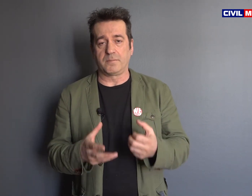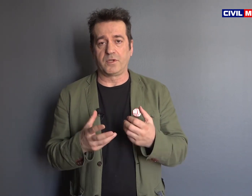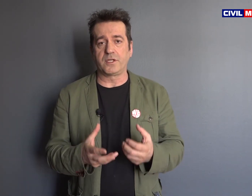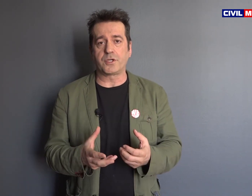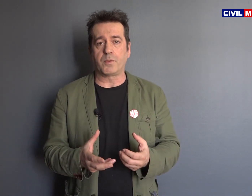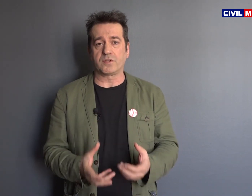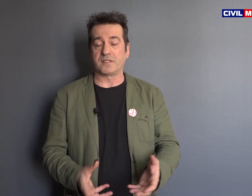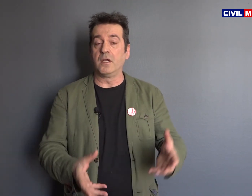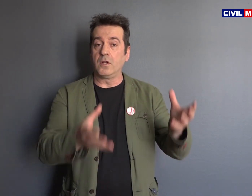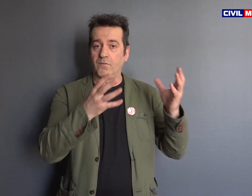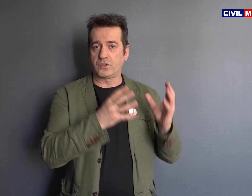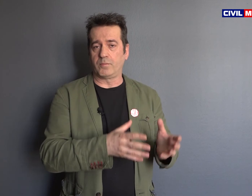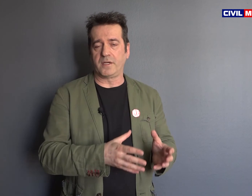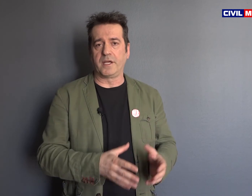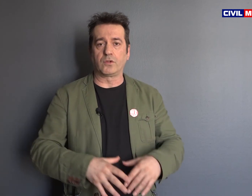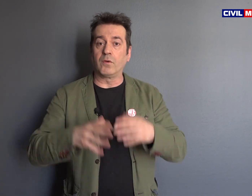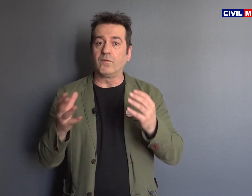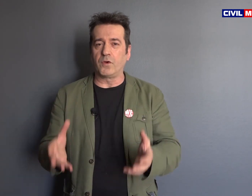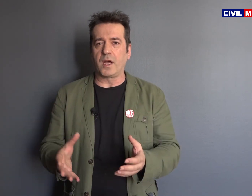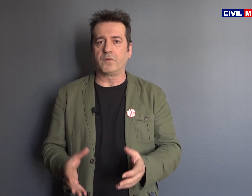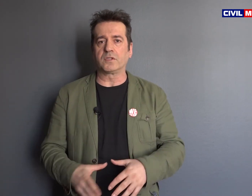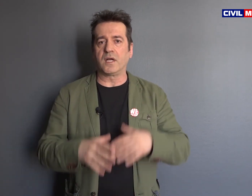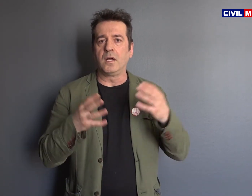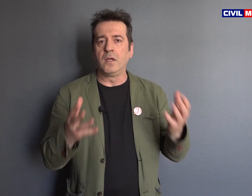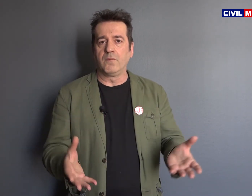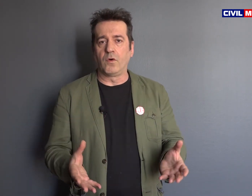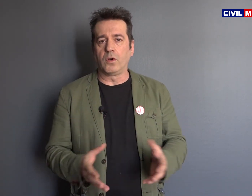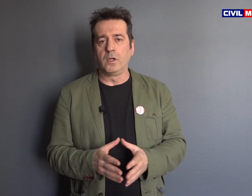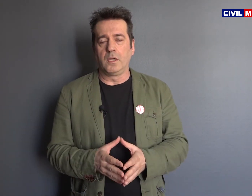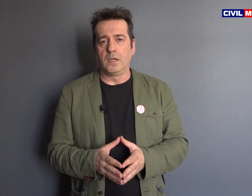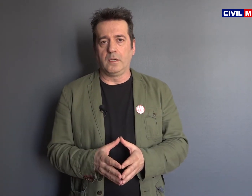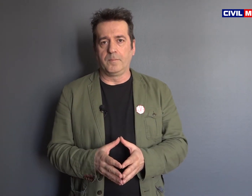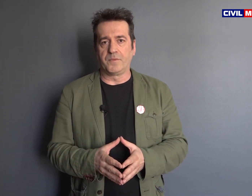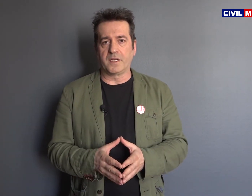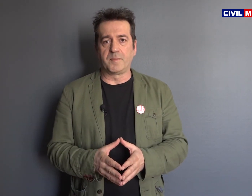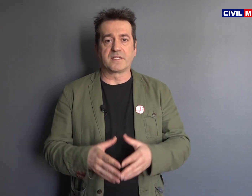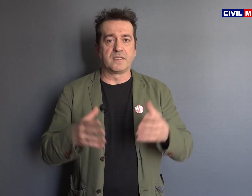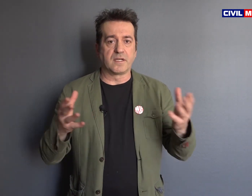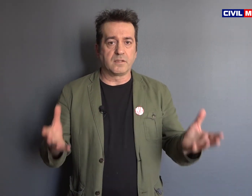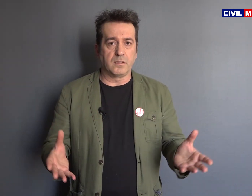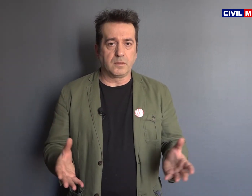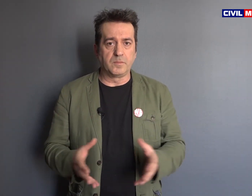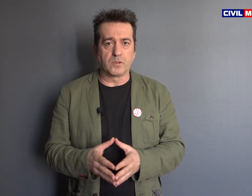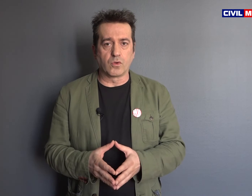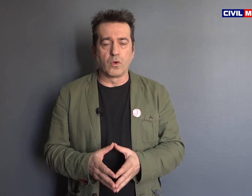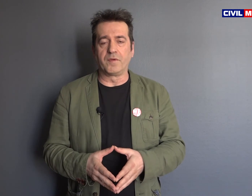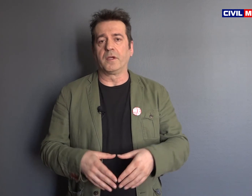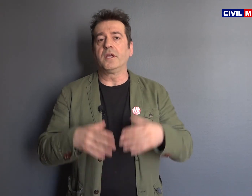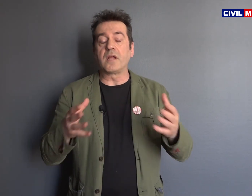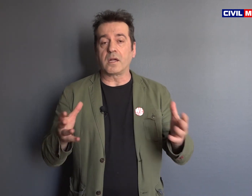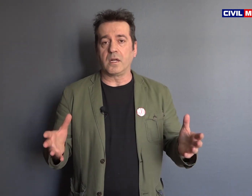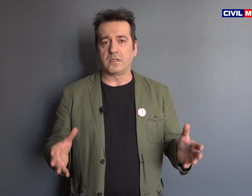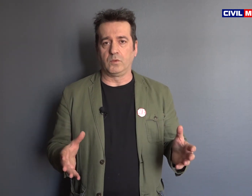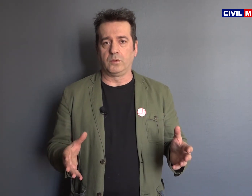процес, на политички процес во собранието, во јавноста, во експертските кругови